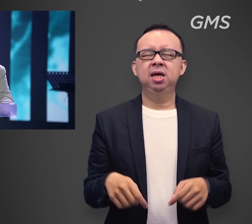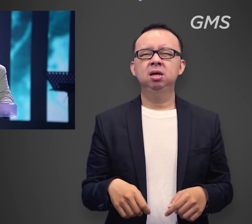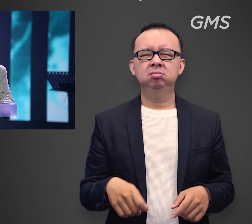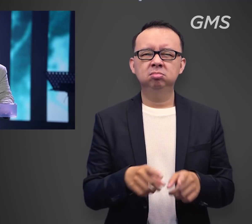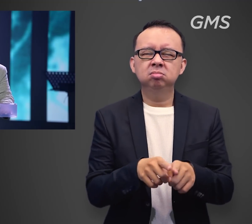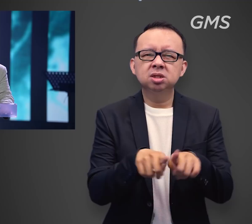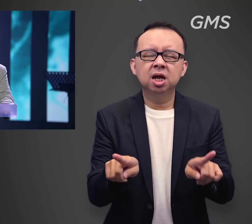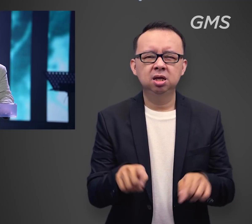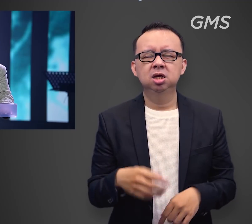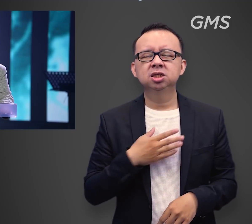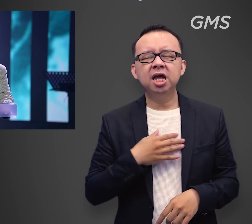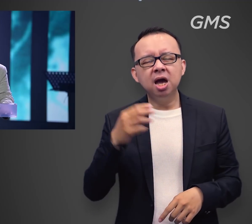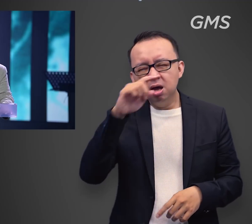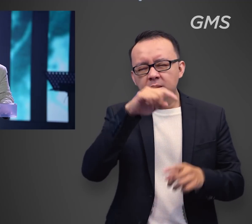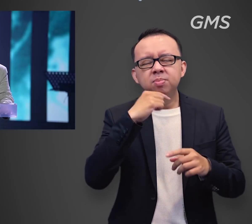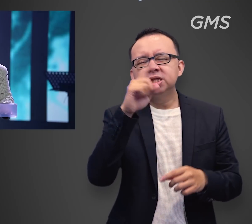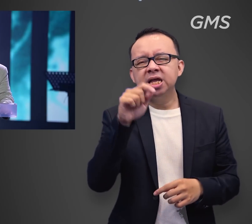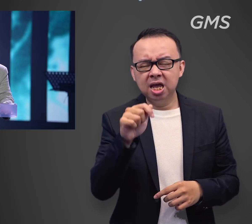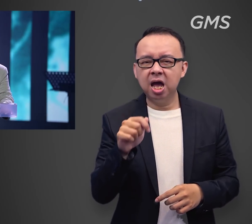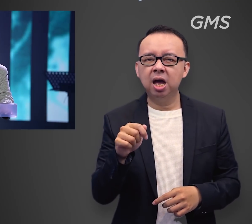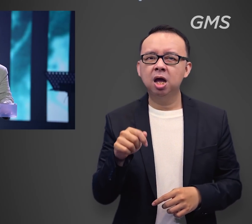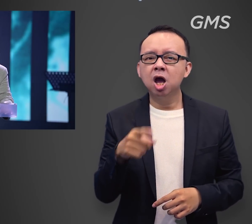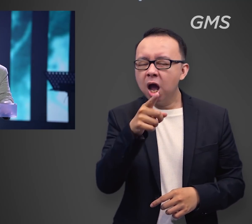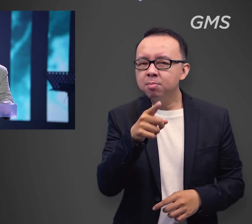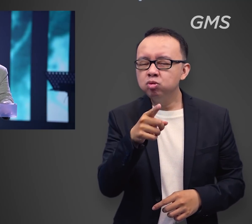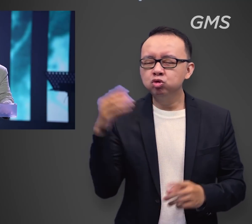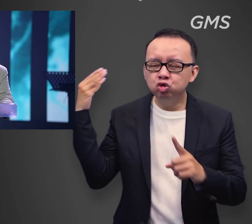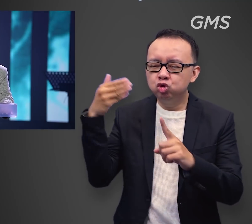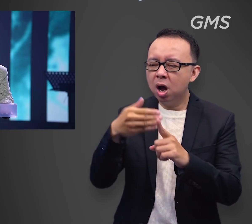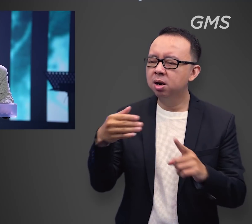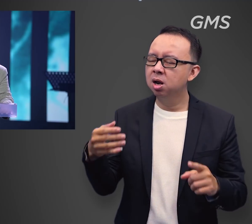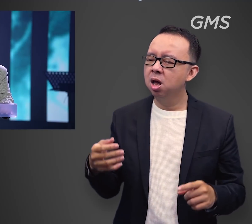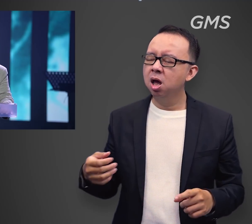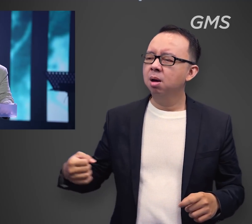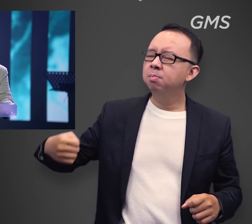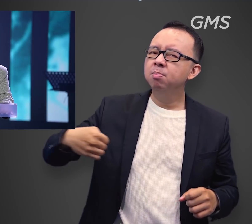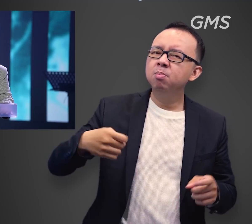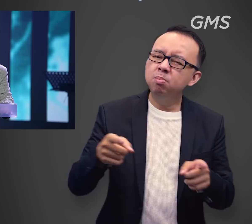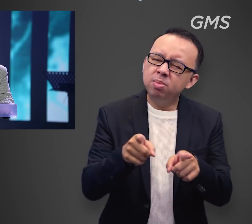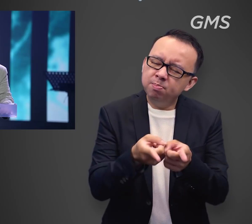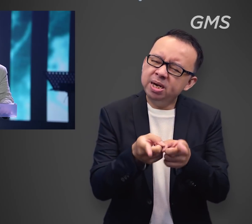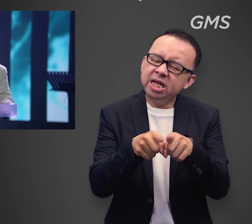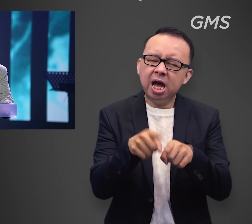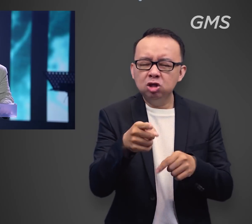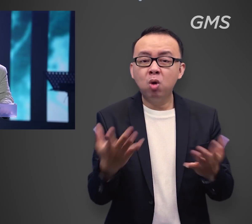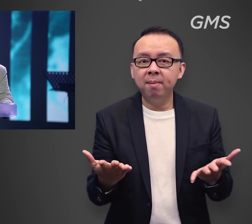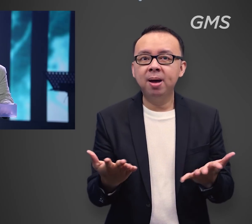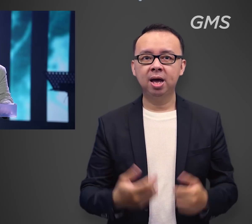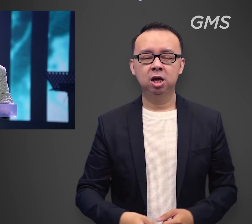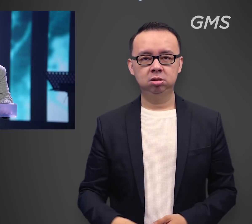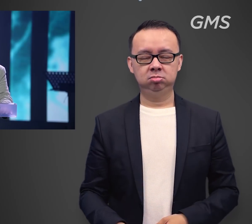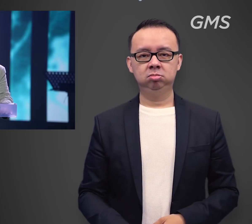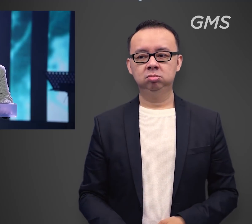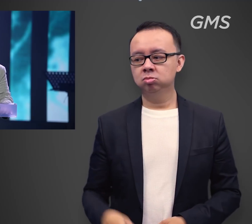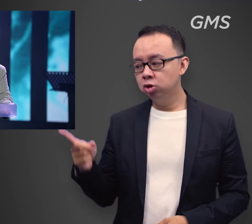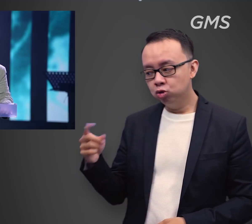sih? Ya pengen bahagia Pak. Sekarang nggak bahagia, ya nggak ngapain diterusin kalau nggak bahagia. Saya bilang justru itu